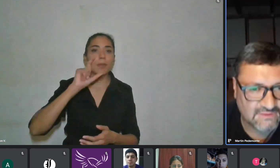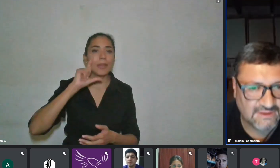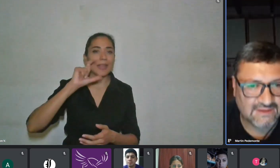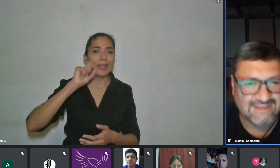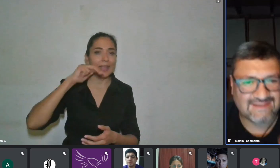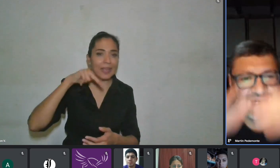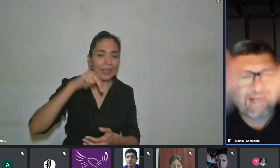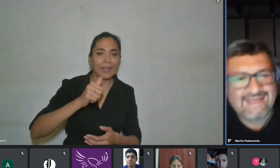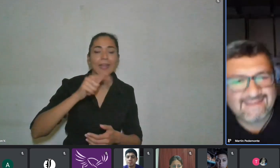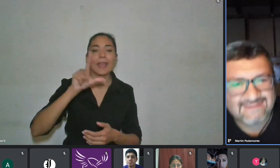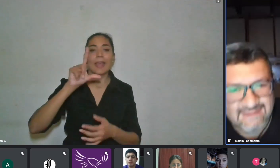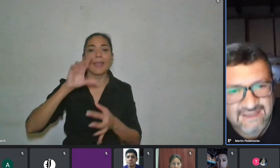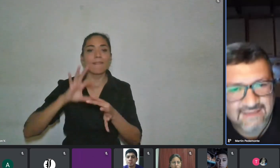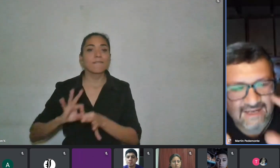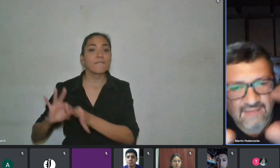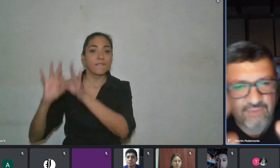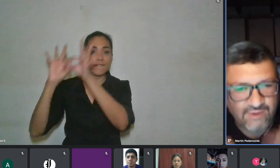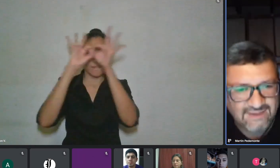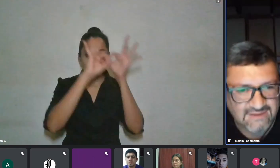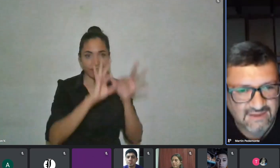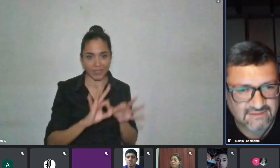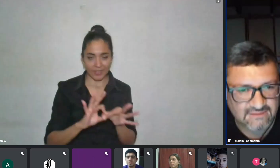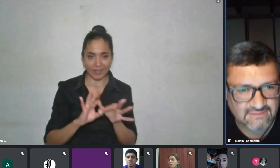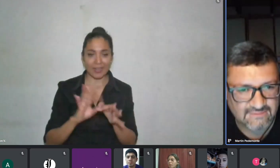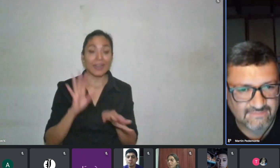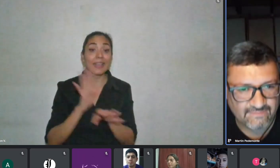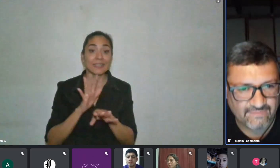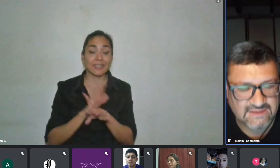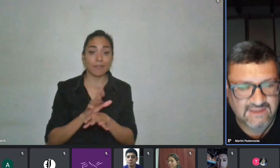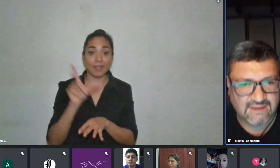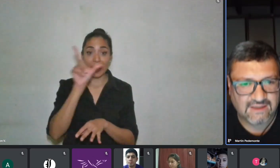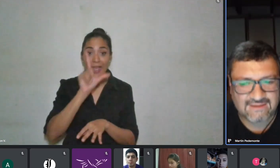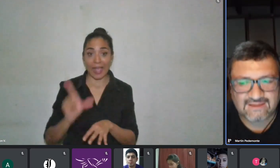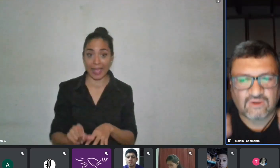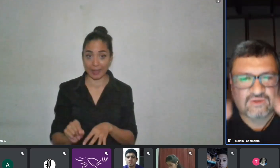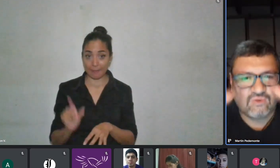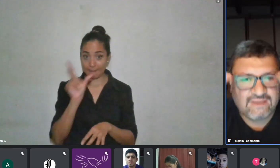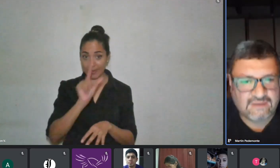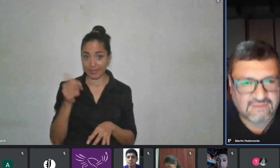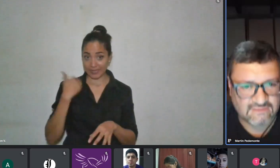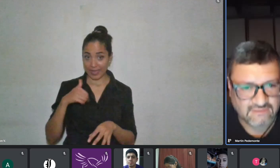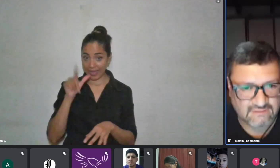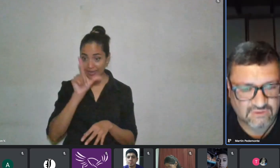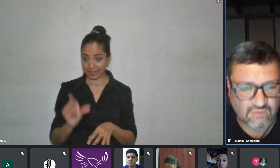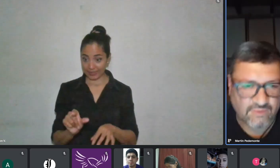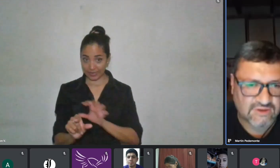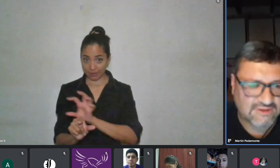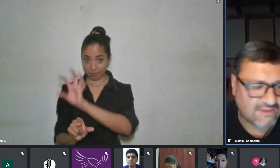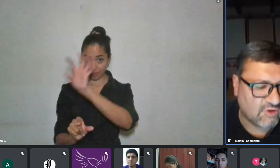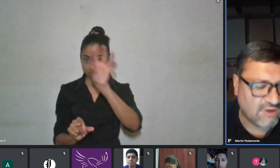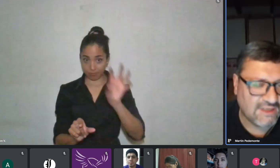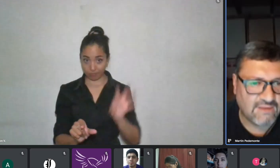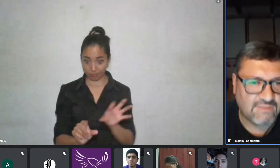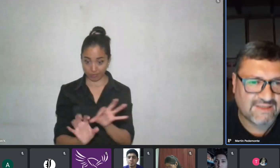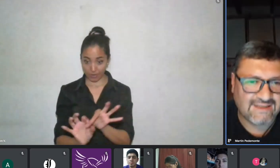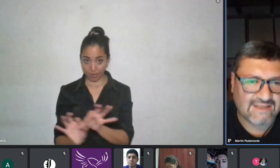más pequeños. O sea, está la Argentina y están las provincias, ¿sí? Y están todas unidas. En su momento se llamó